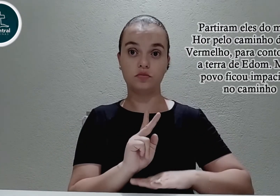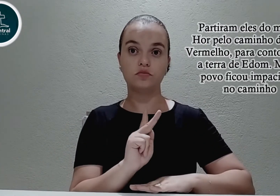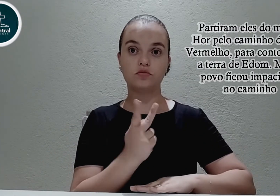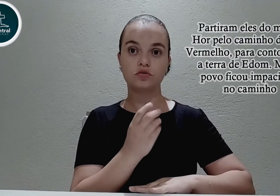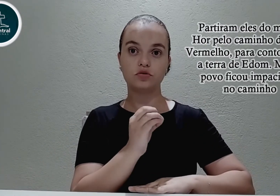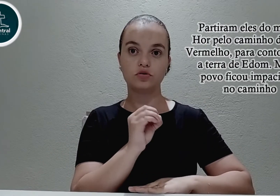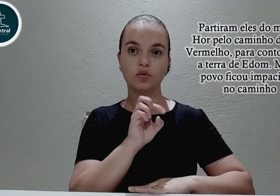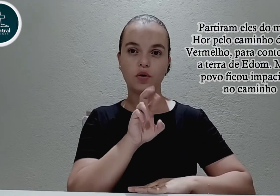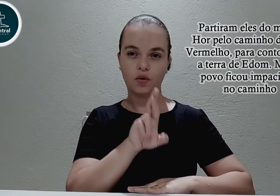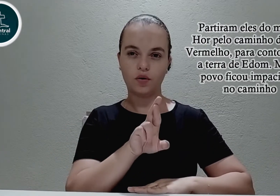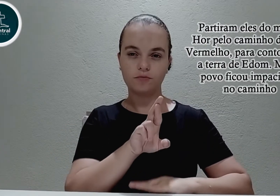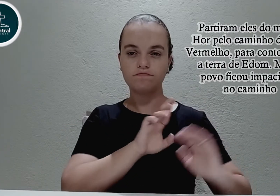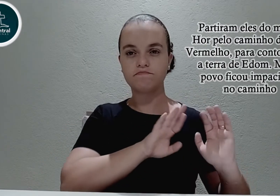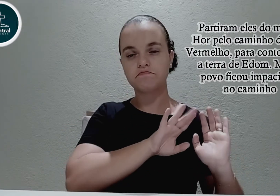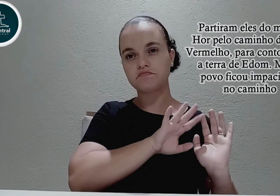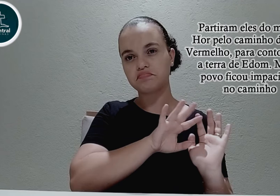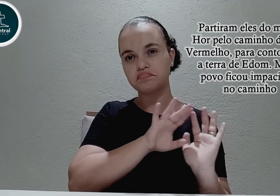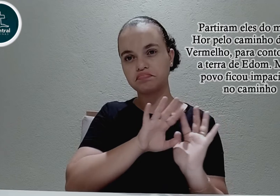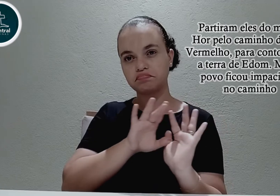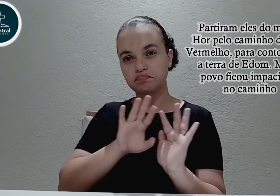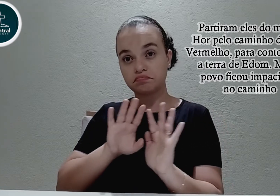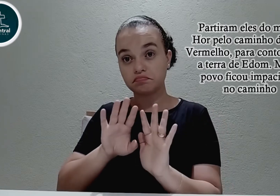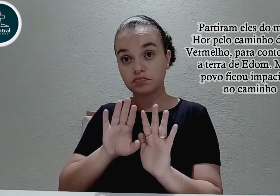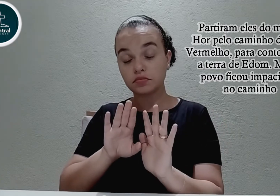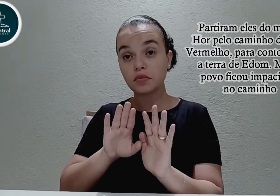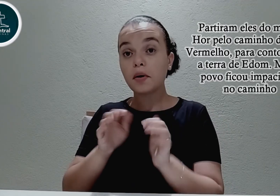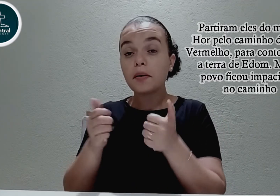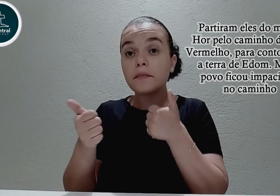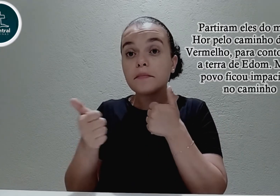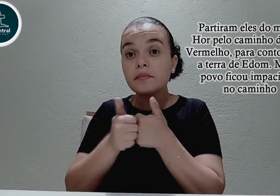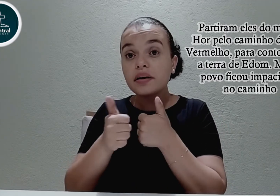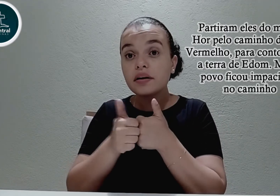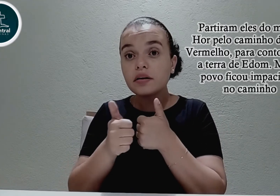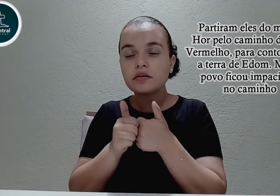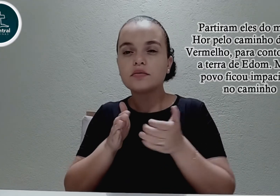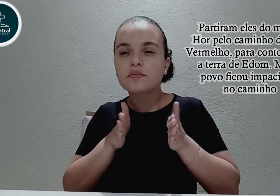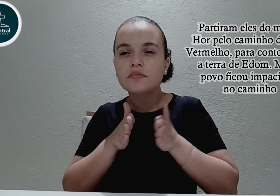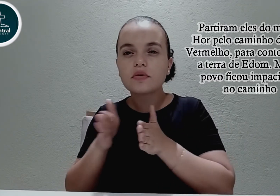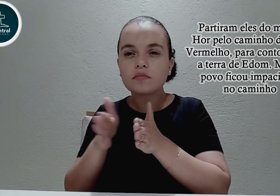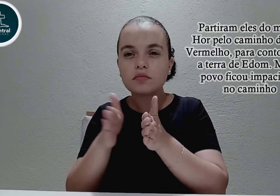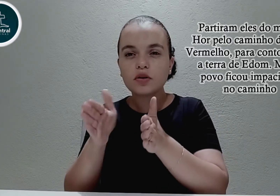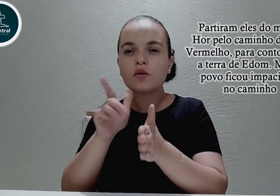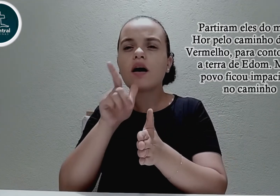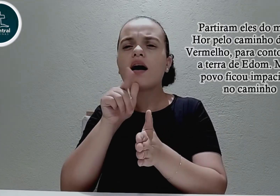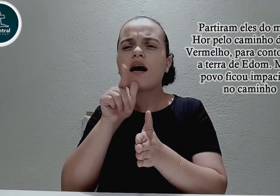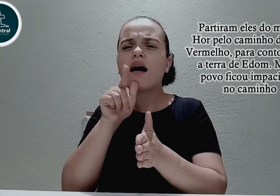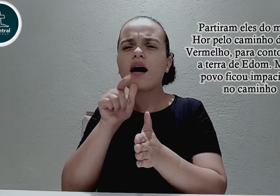Partiram eles do monte Or pelo caminho